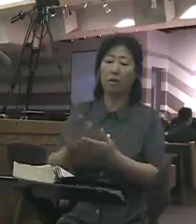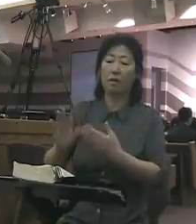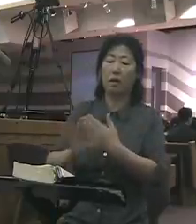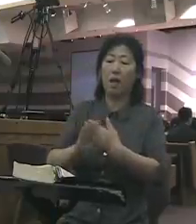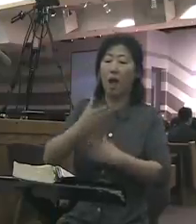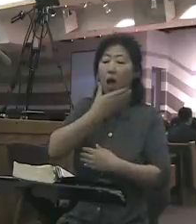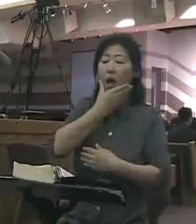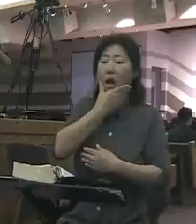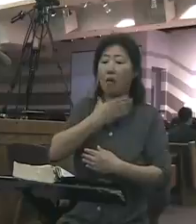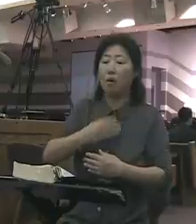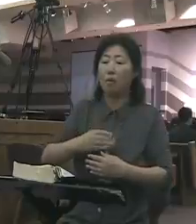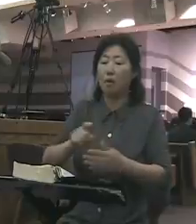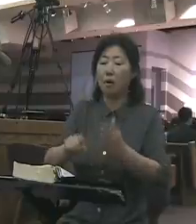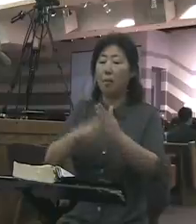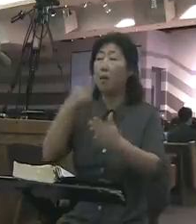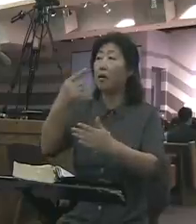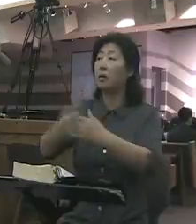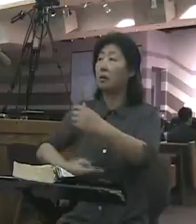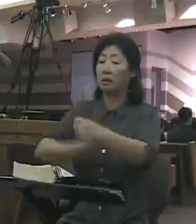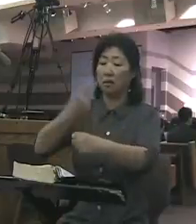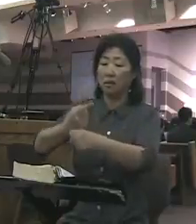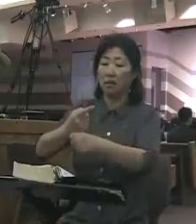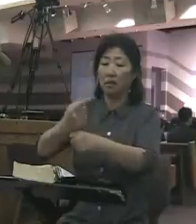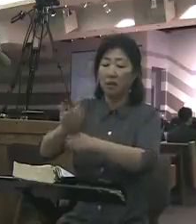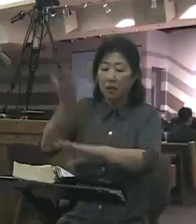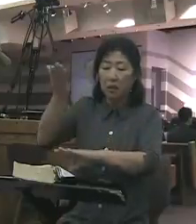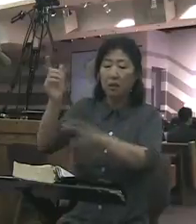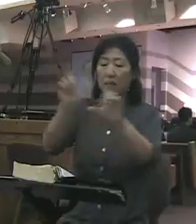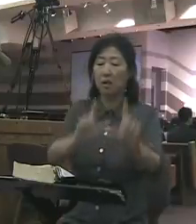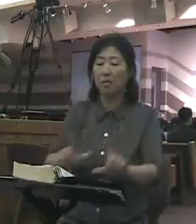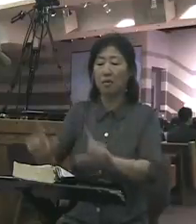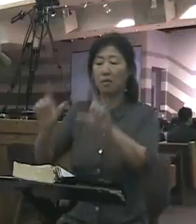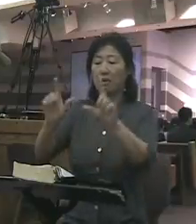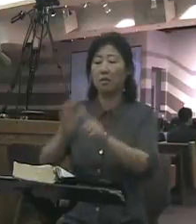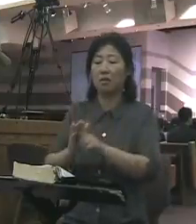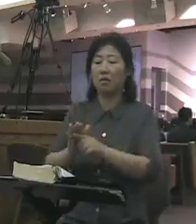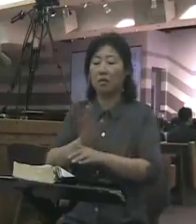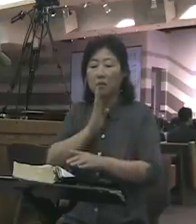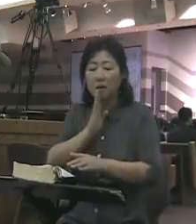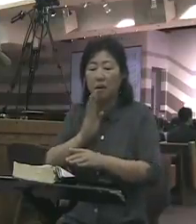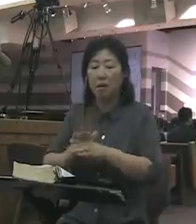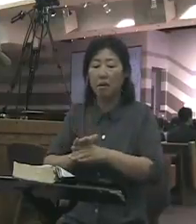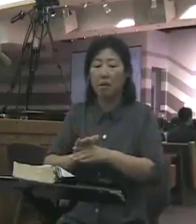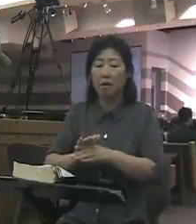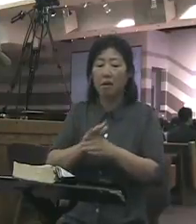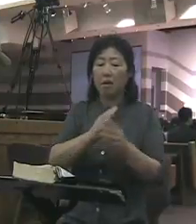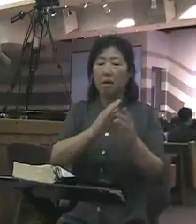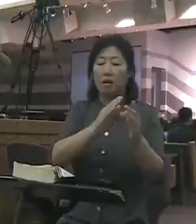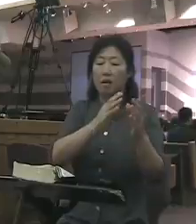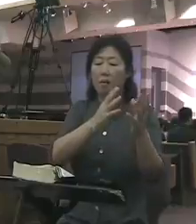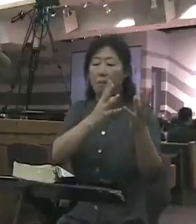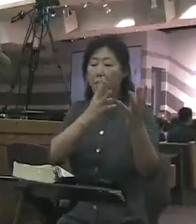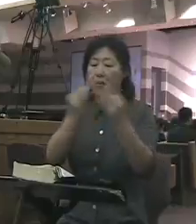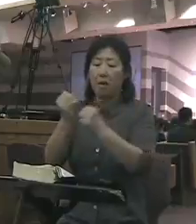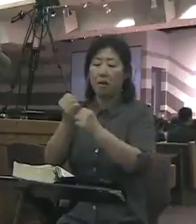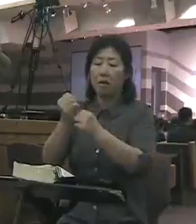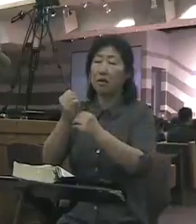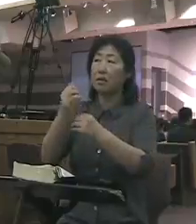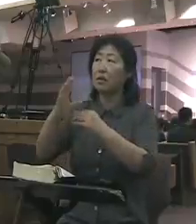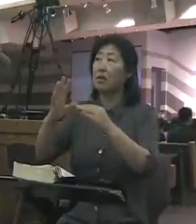아브라함이 100년 이상 살면서 그의 삶에 정말 하이라이트가 되었던 많은 에피소드가 있었겠지만, 그 중에